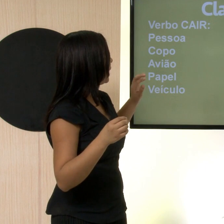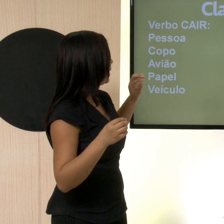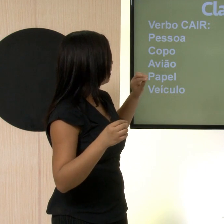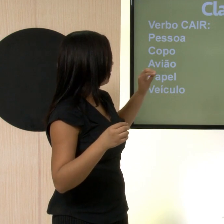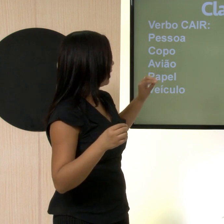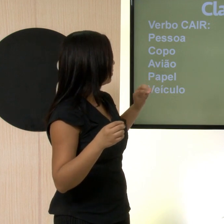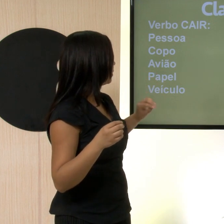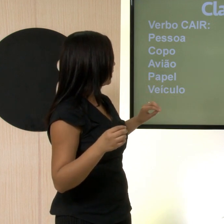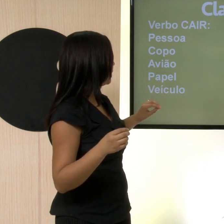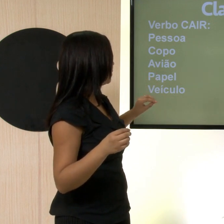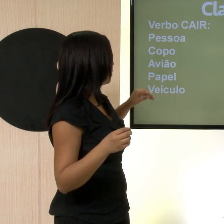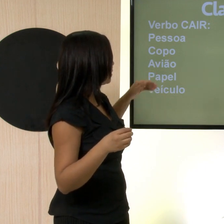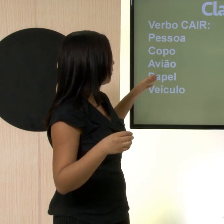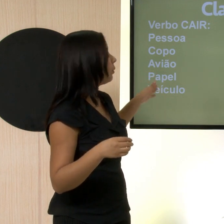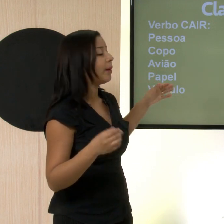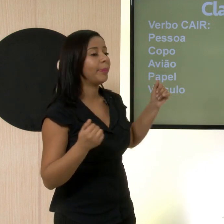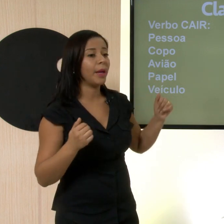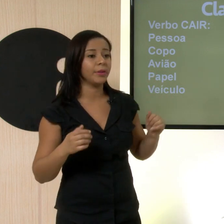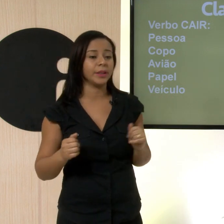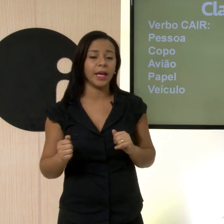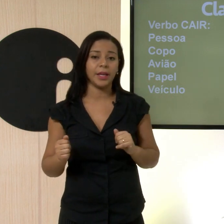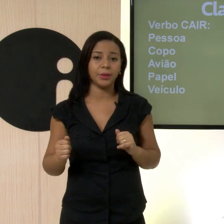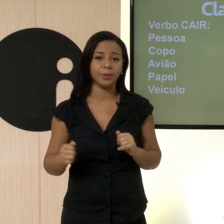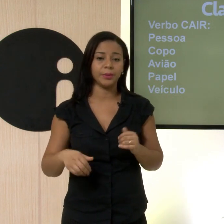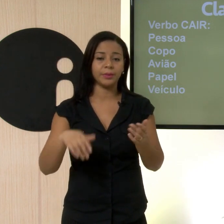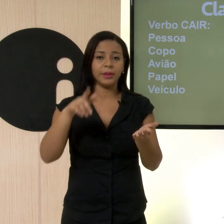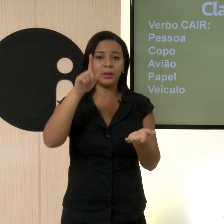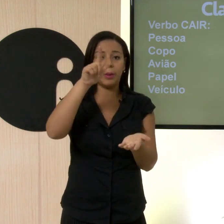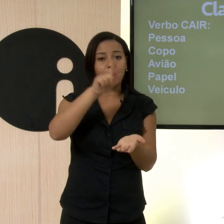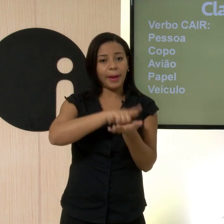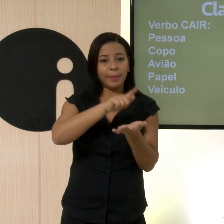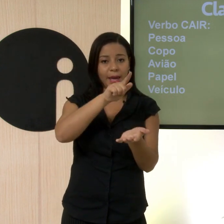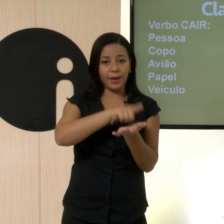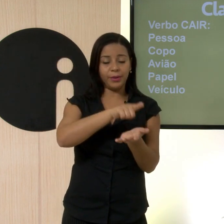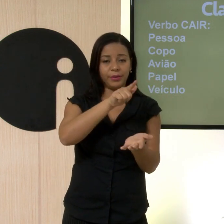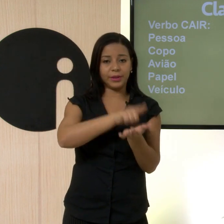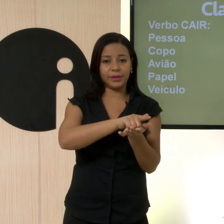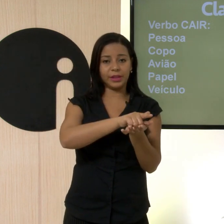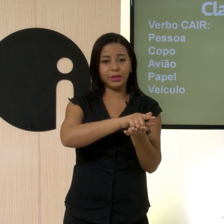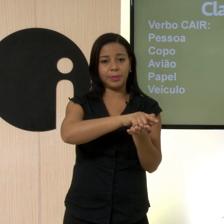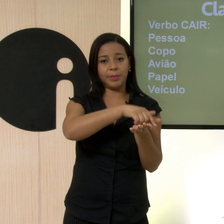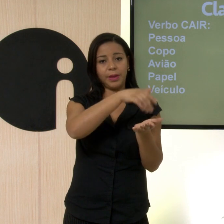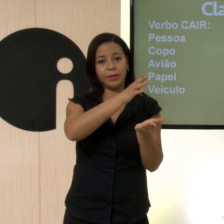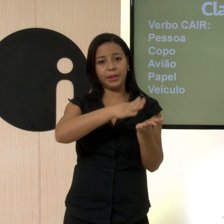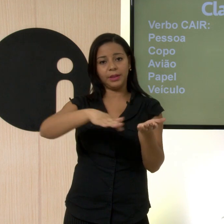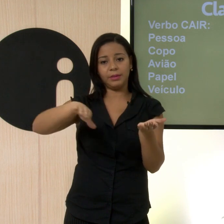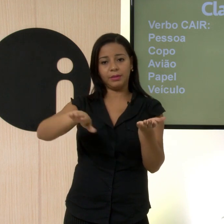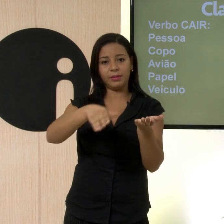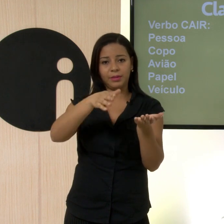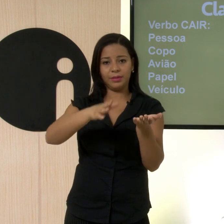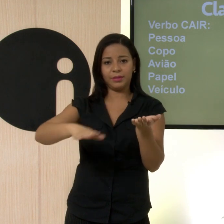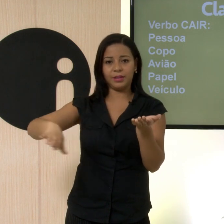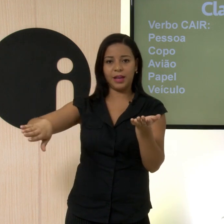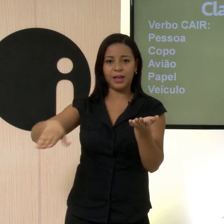ele vai mudando. Se for um papel que caiu, então, um papel, faço sinal de papel, ele